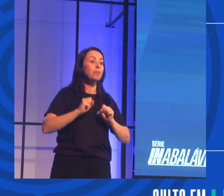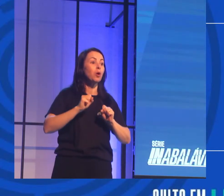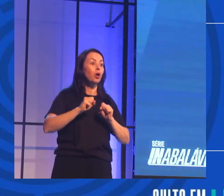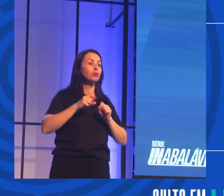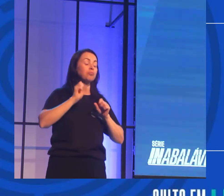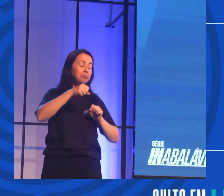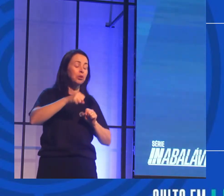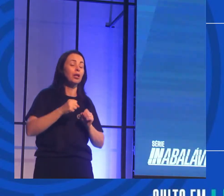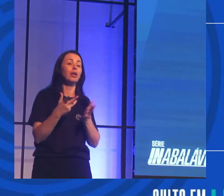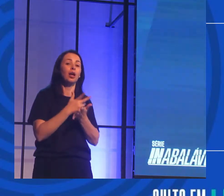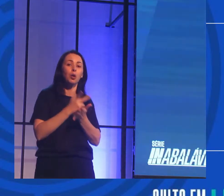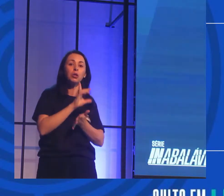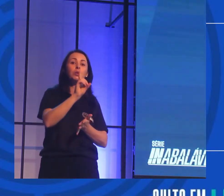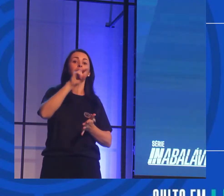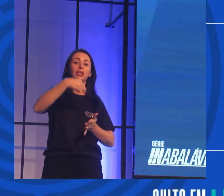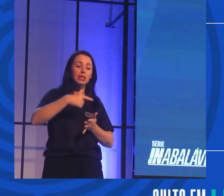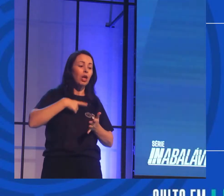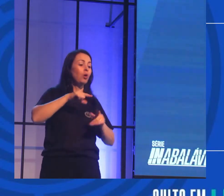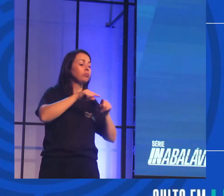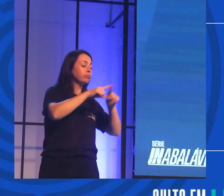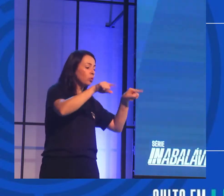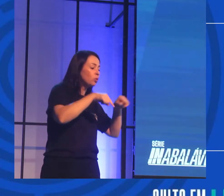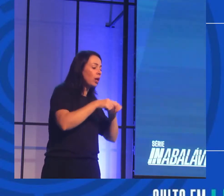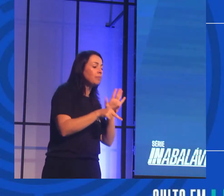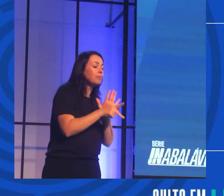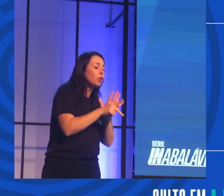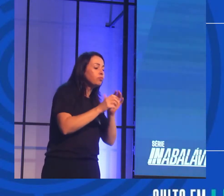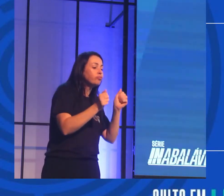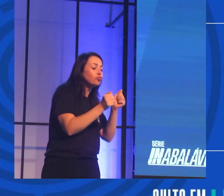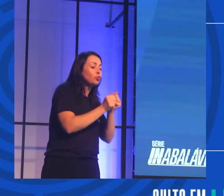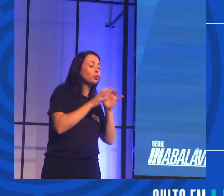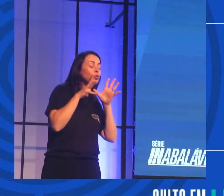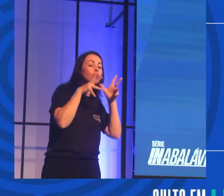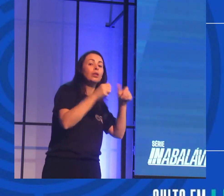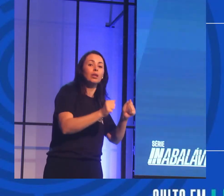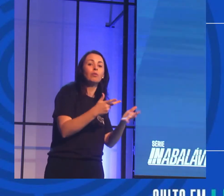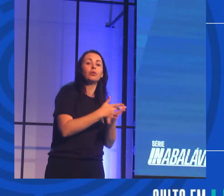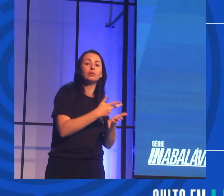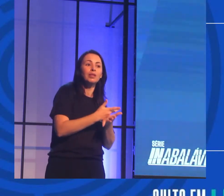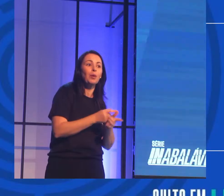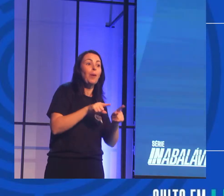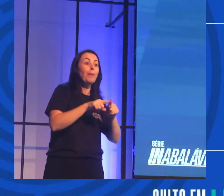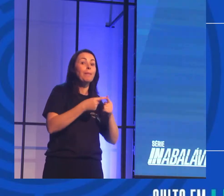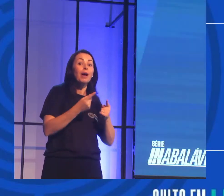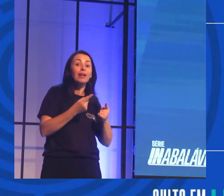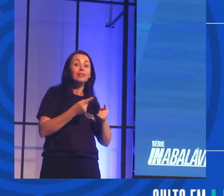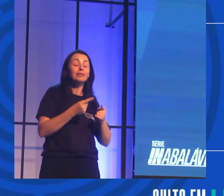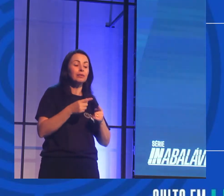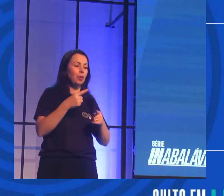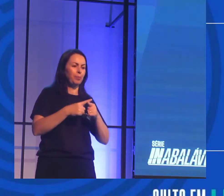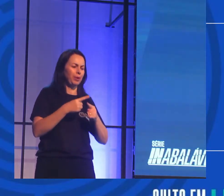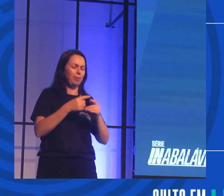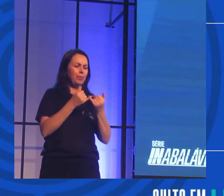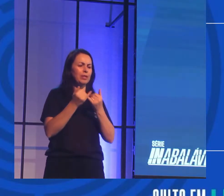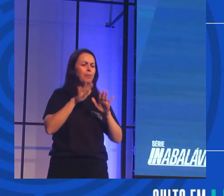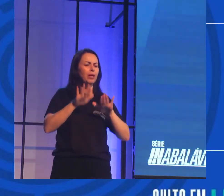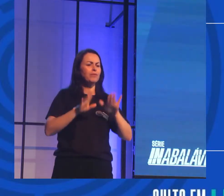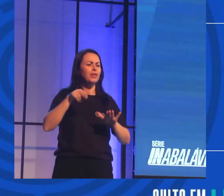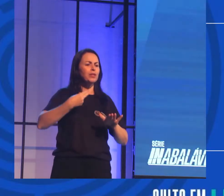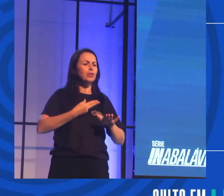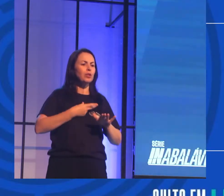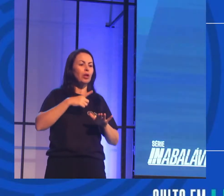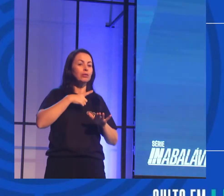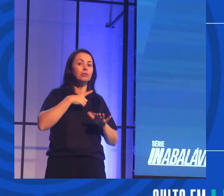foi. Ele vai e fez o que sempre fazia, orar a Deus. Às vezes, temos vergonha se estamos num restaurante de fechar o olho